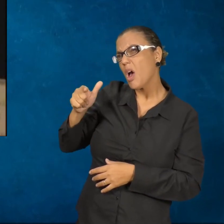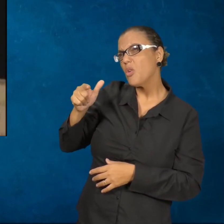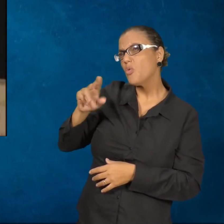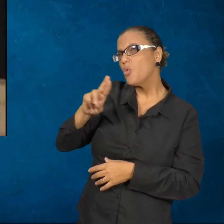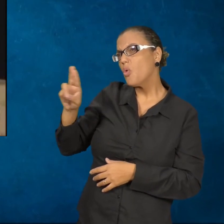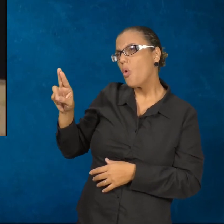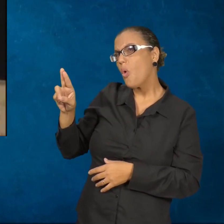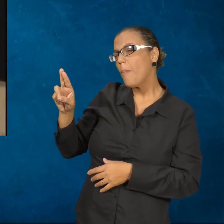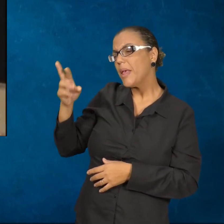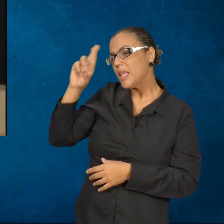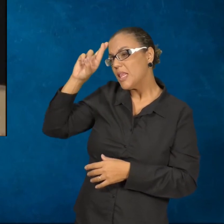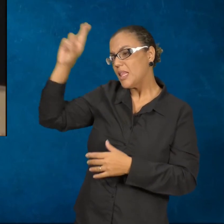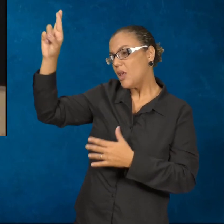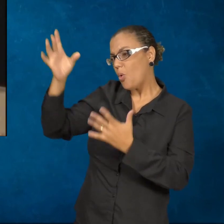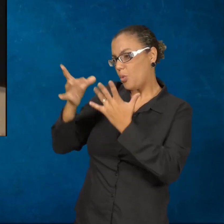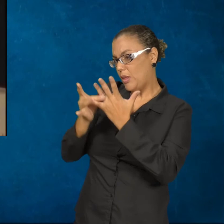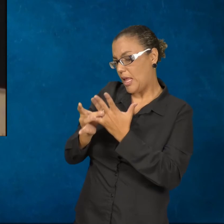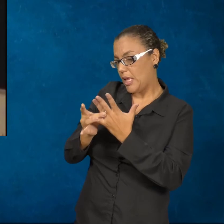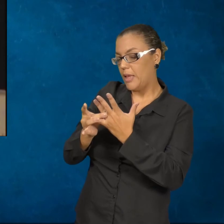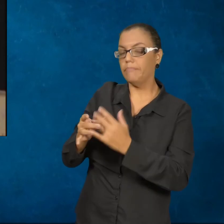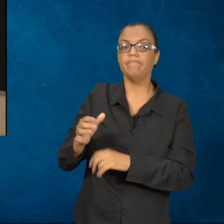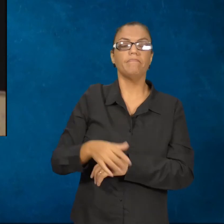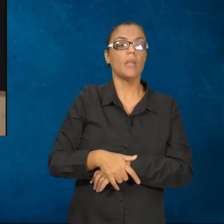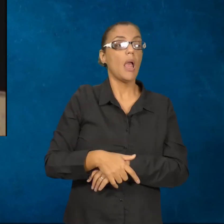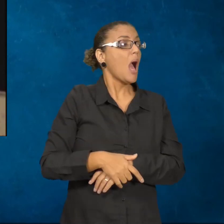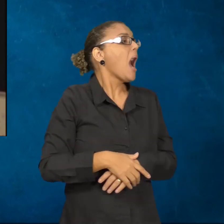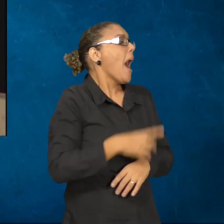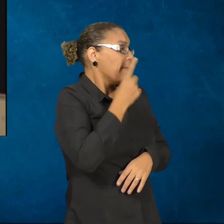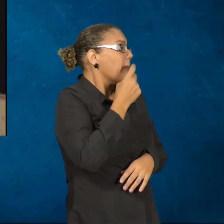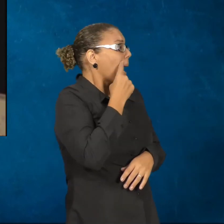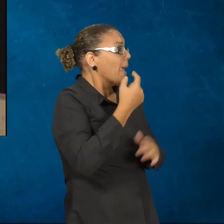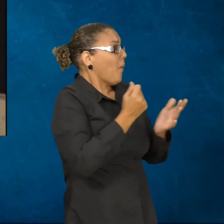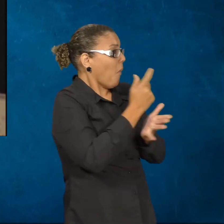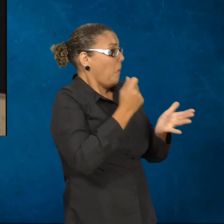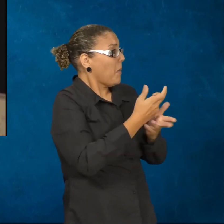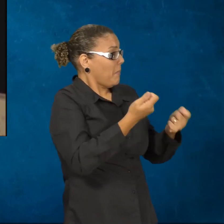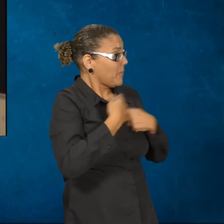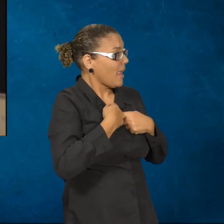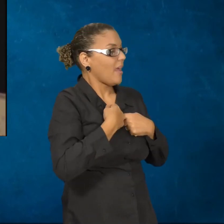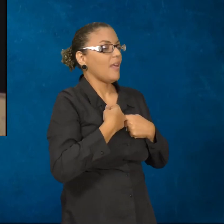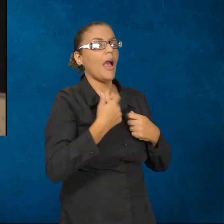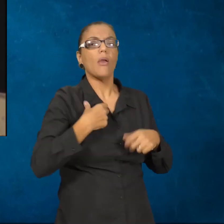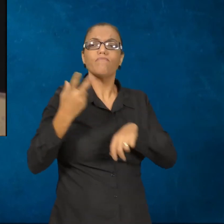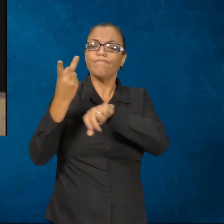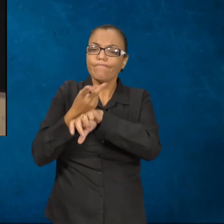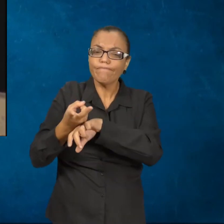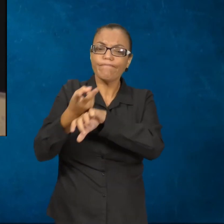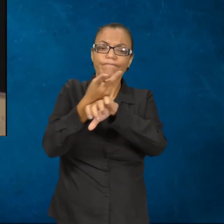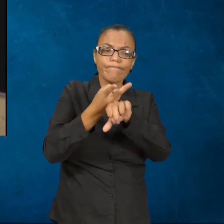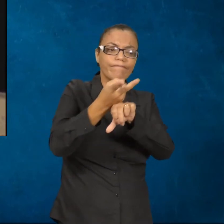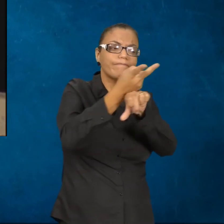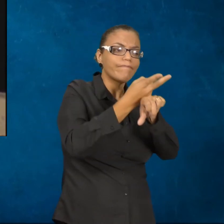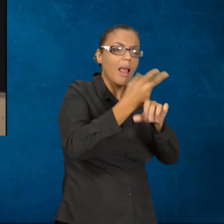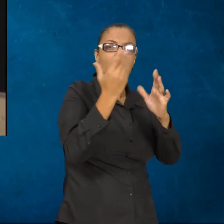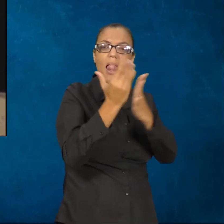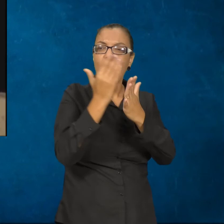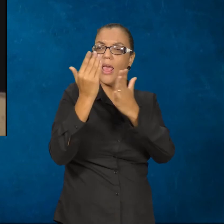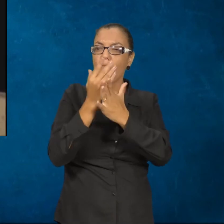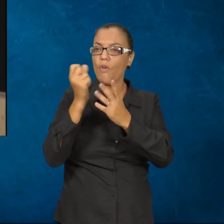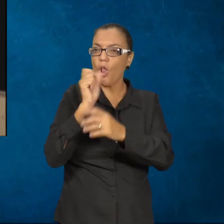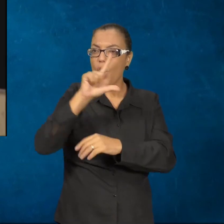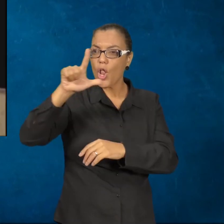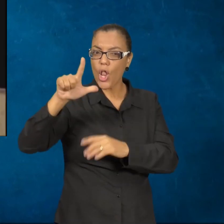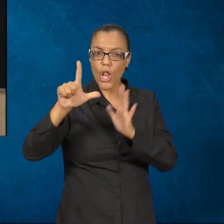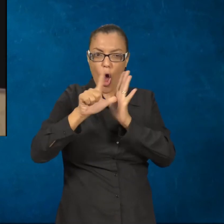embora. Procurei em tudo que é livraria de São Paulo, não achava. Porque nesse país abençoado por Deus, que tem